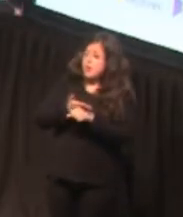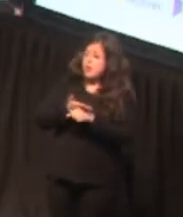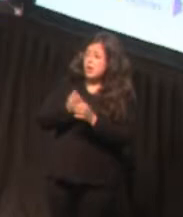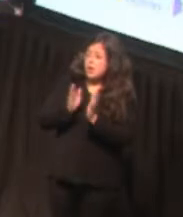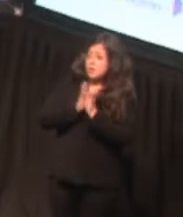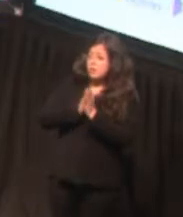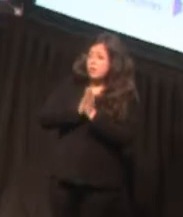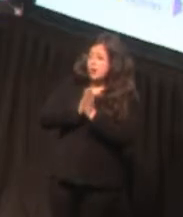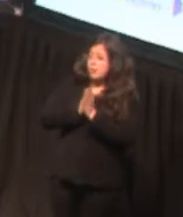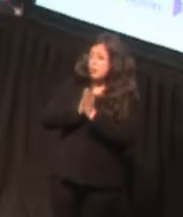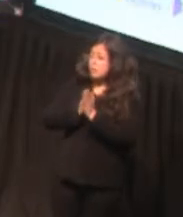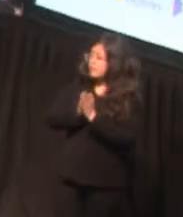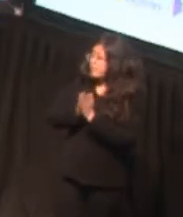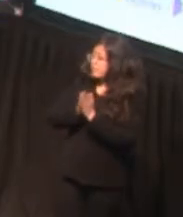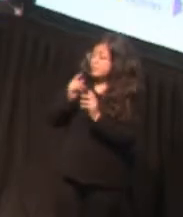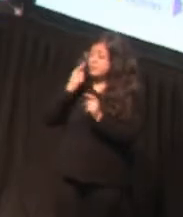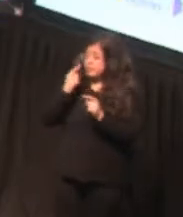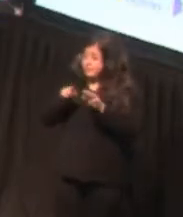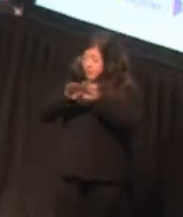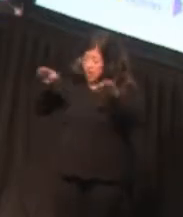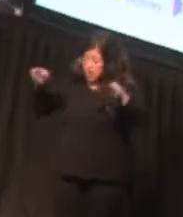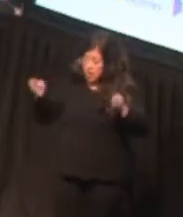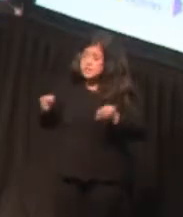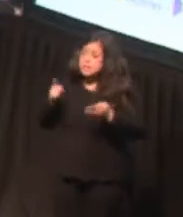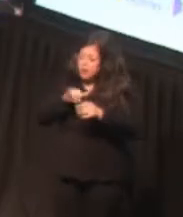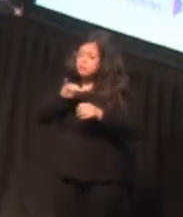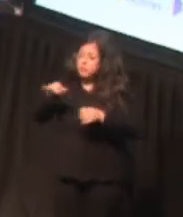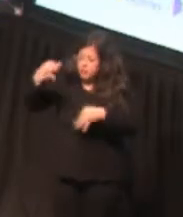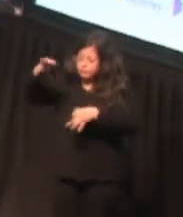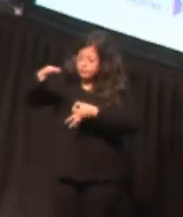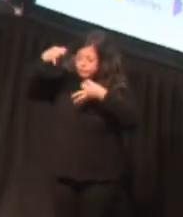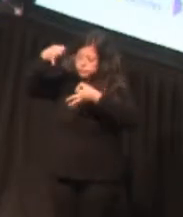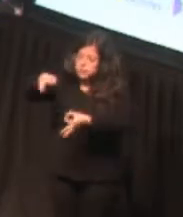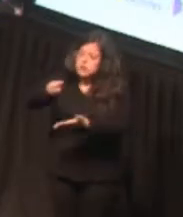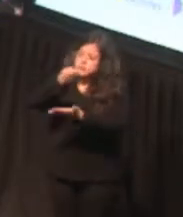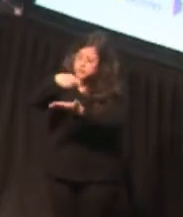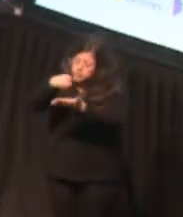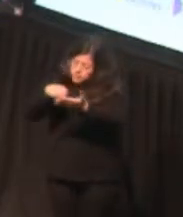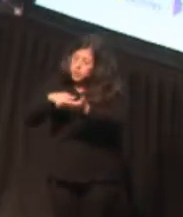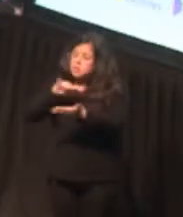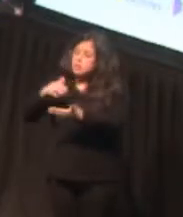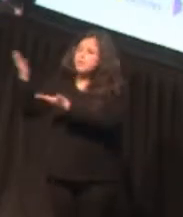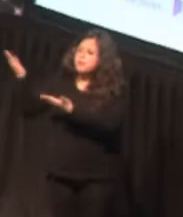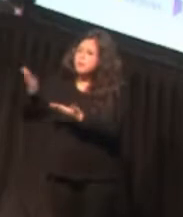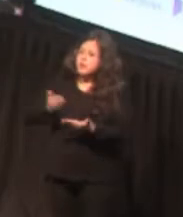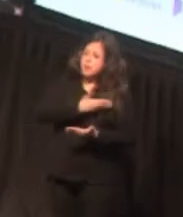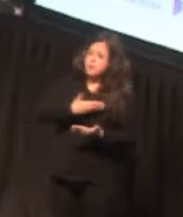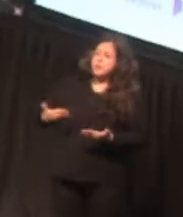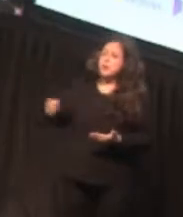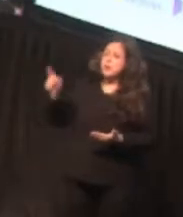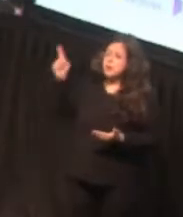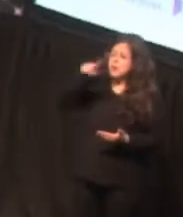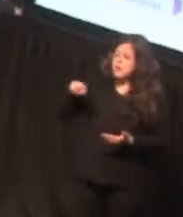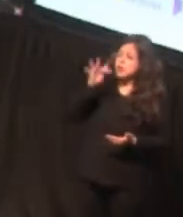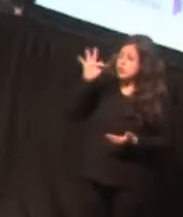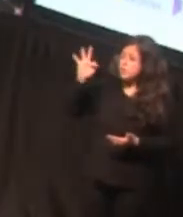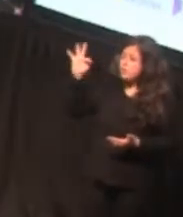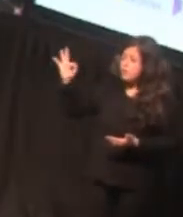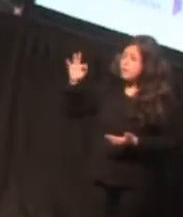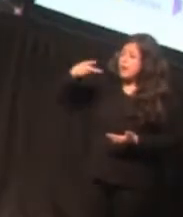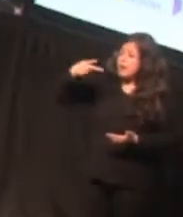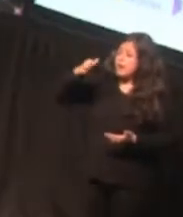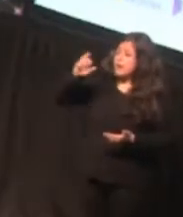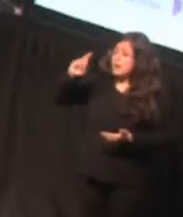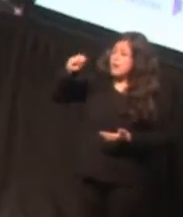la mesa donde se llevará a cabo la firma y luego invitaremos al presidente de Sofofa, señor Bernardo Larraín, y al director de